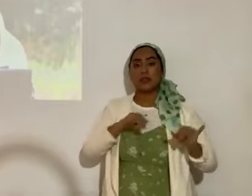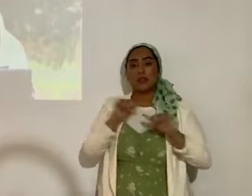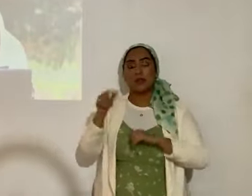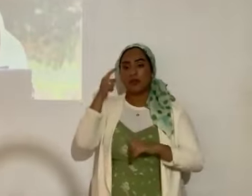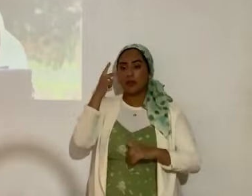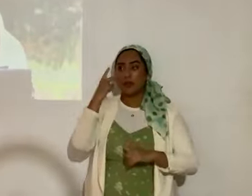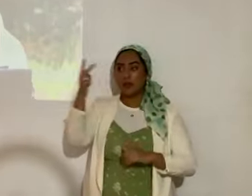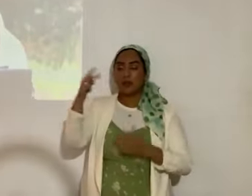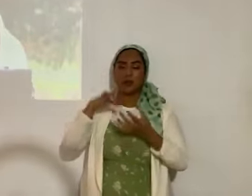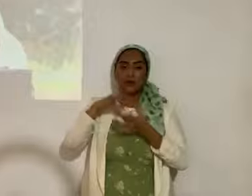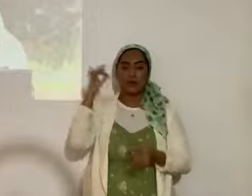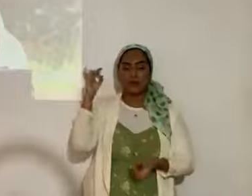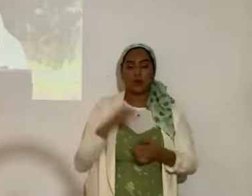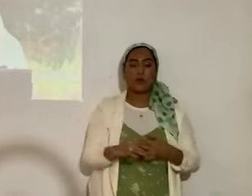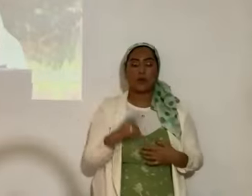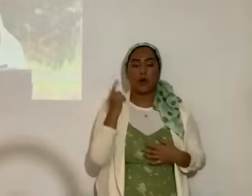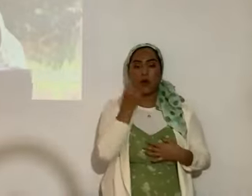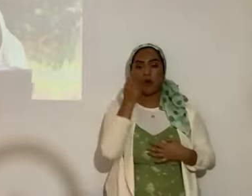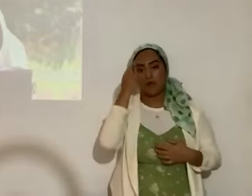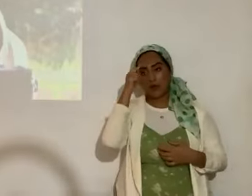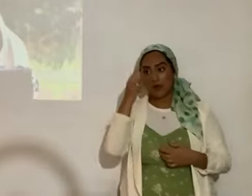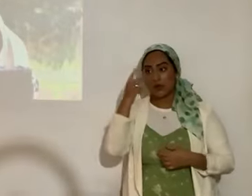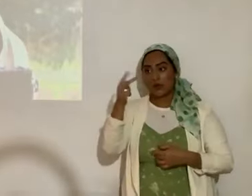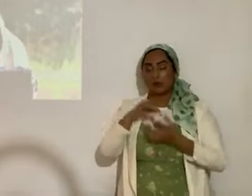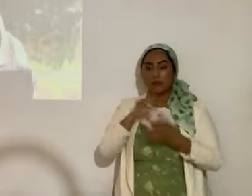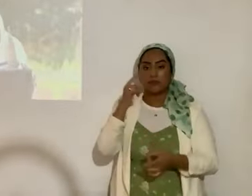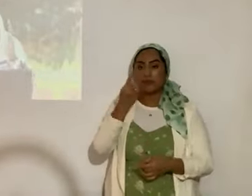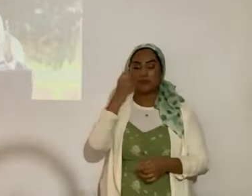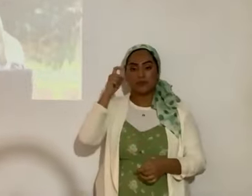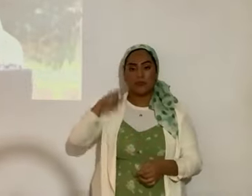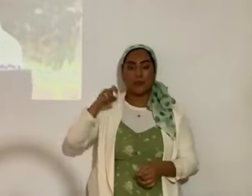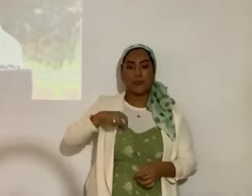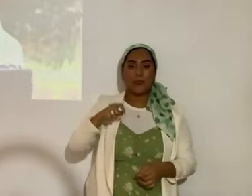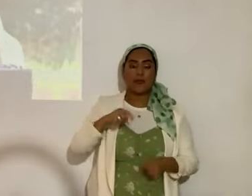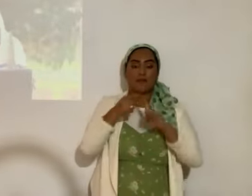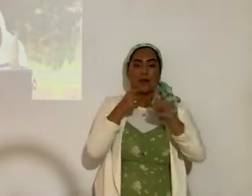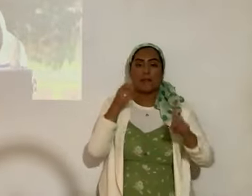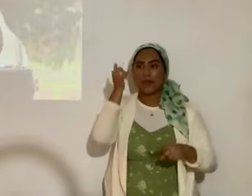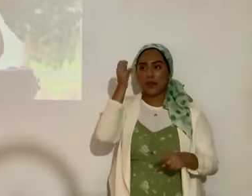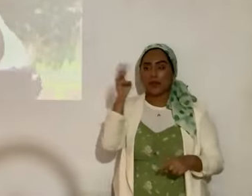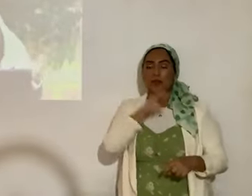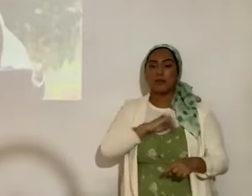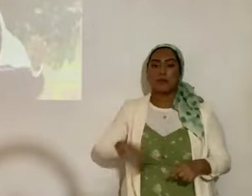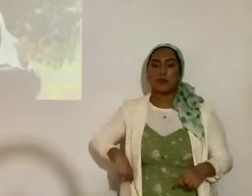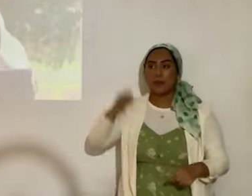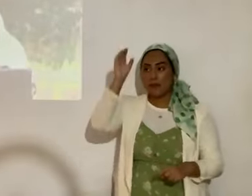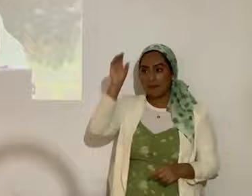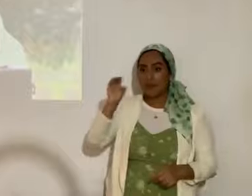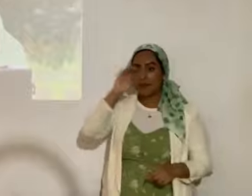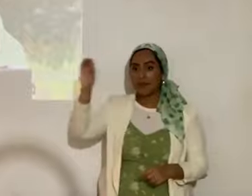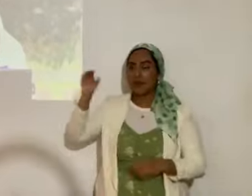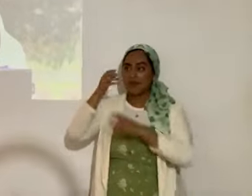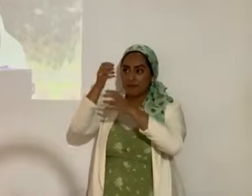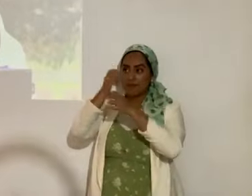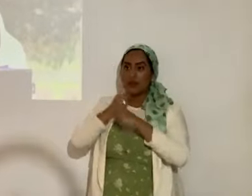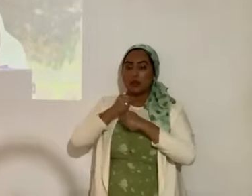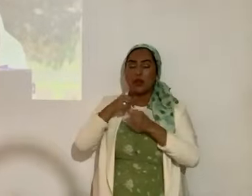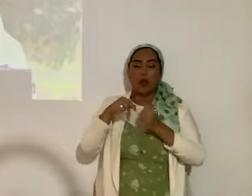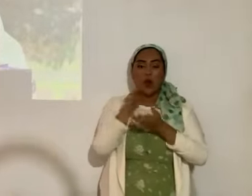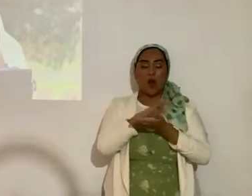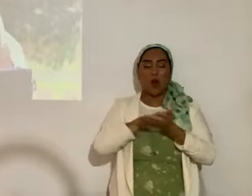ver espiritualmente y solamente para ver espiritualmente se necesita del sacrificio de recibir el bendito